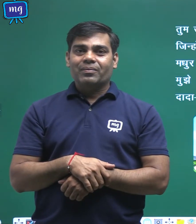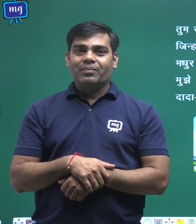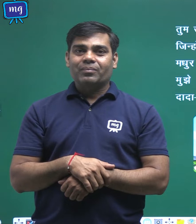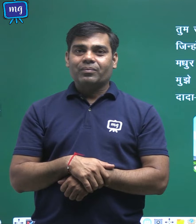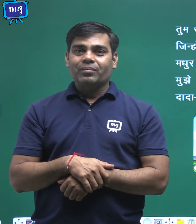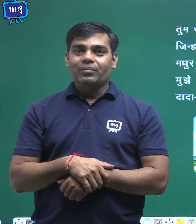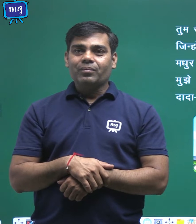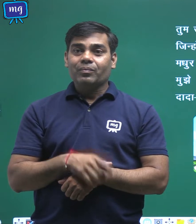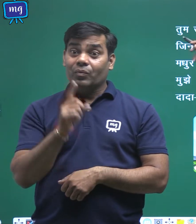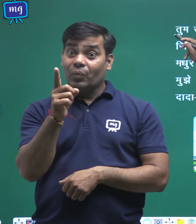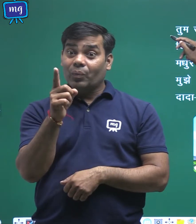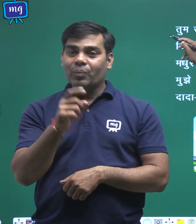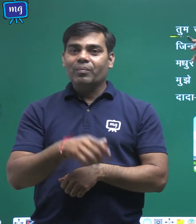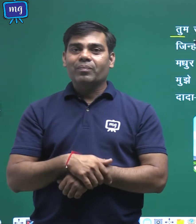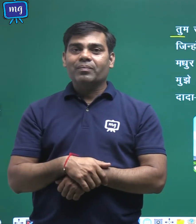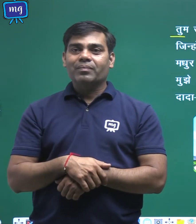तुम